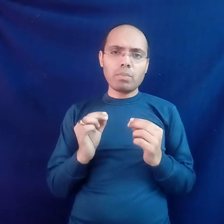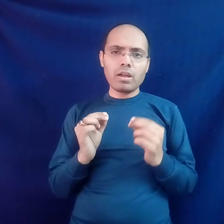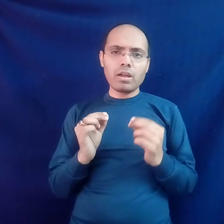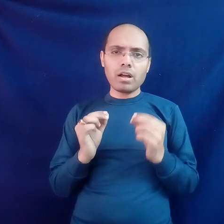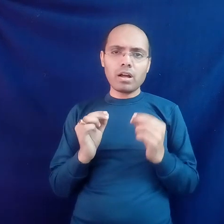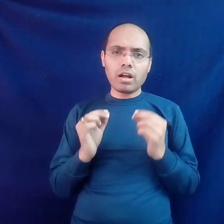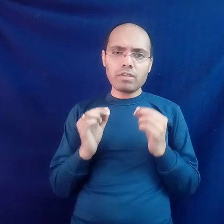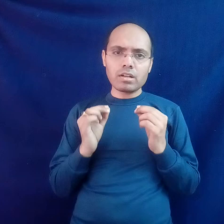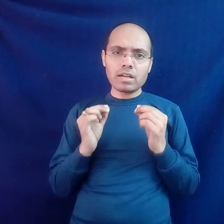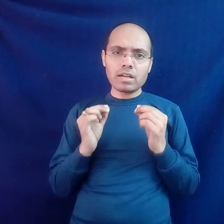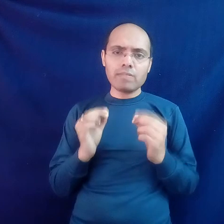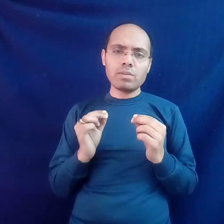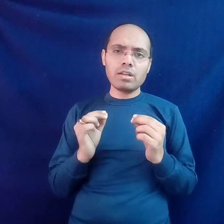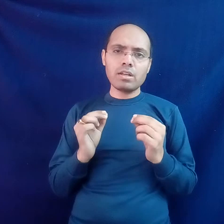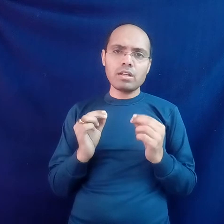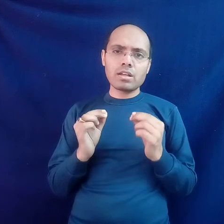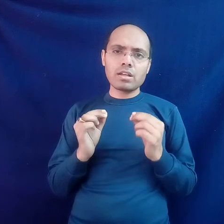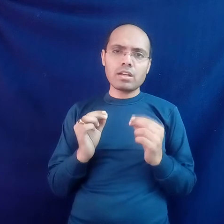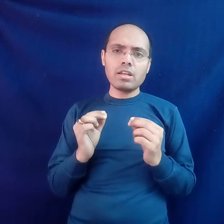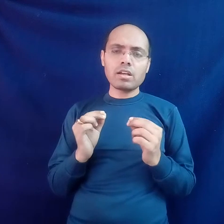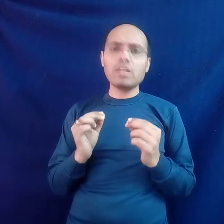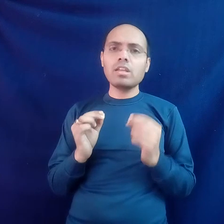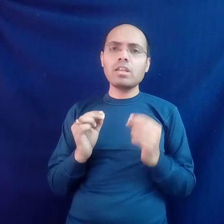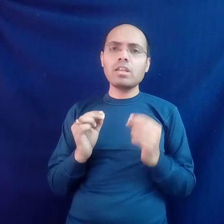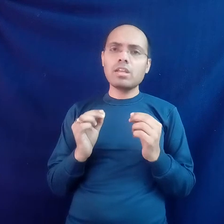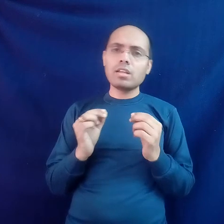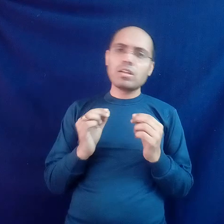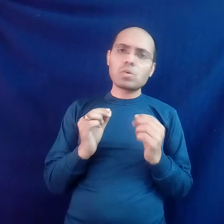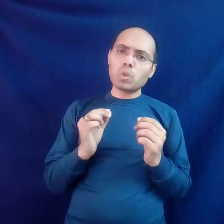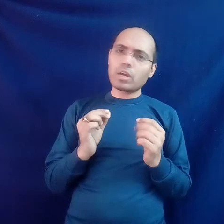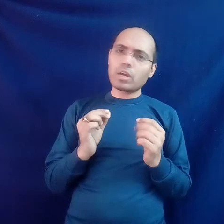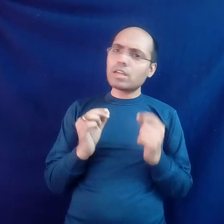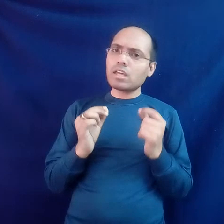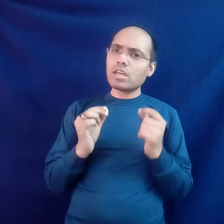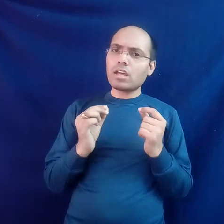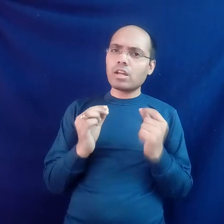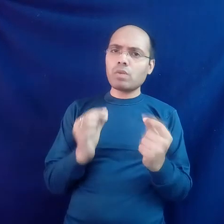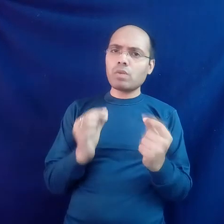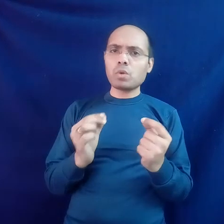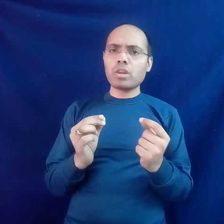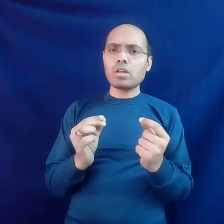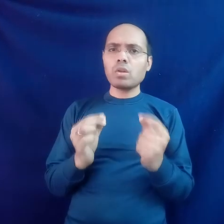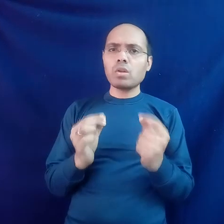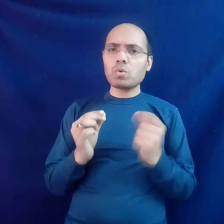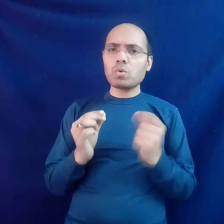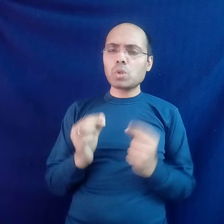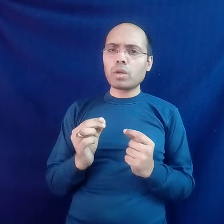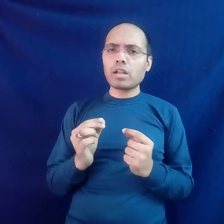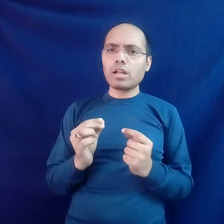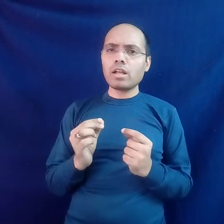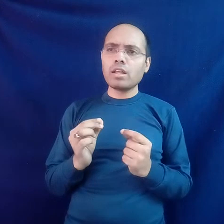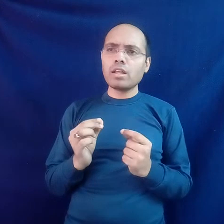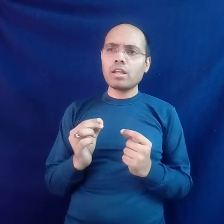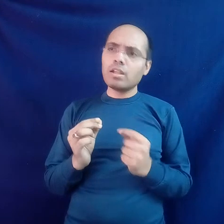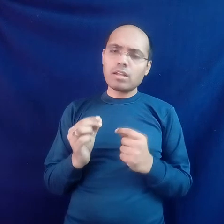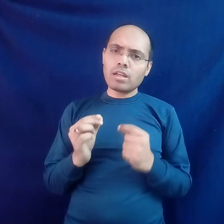पे हर घर में कहीं ना कहीं कुछ लोग कहते हैं कि एक अंधविश्वास है, कुछ लोग कहते हैं कि